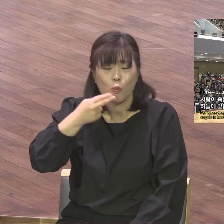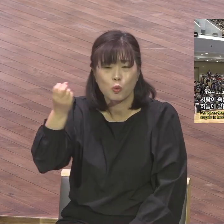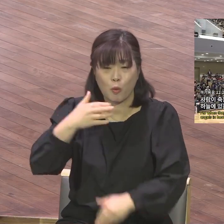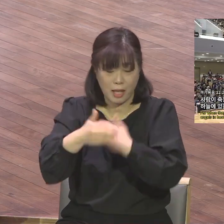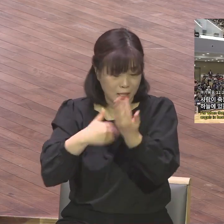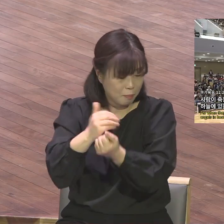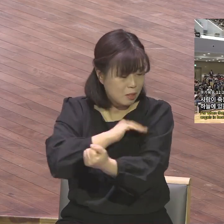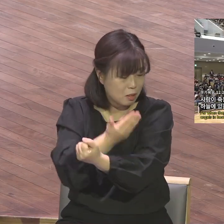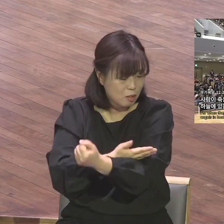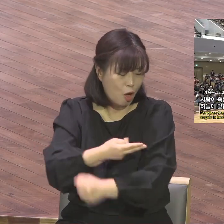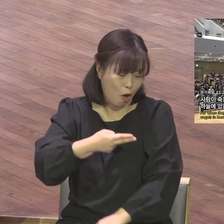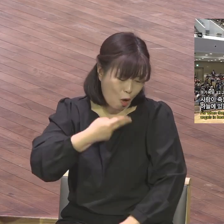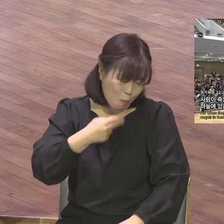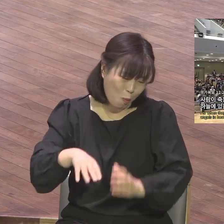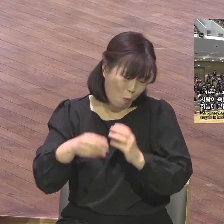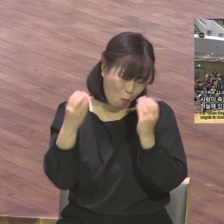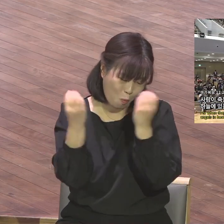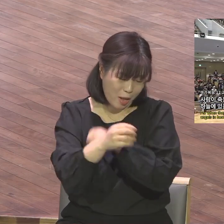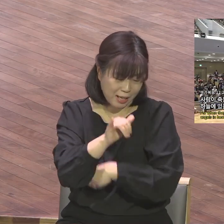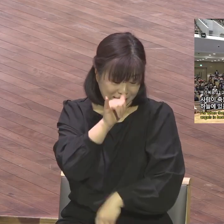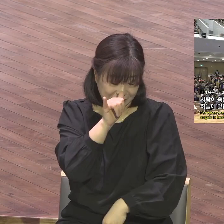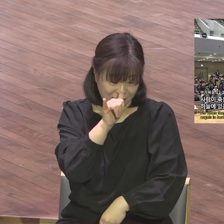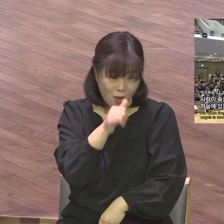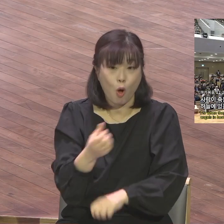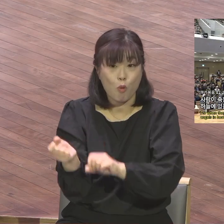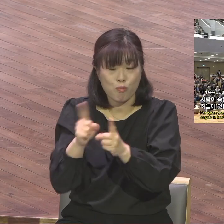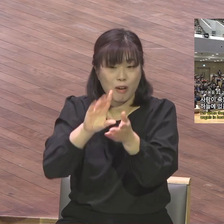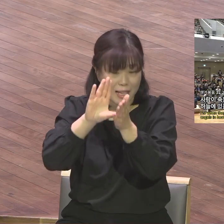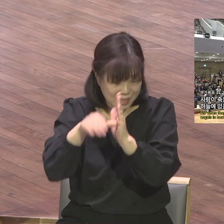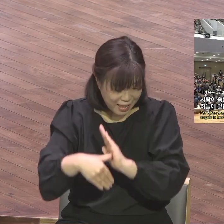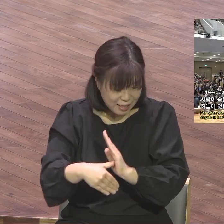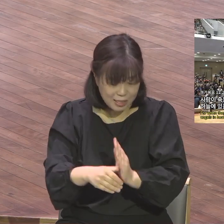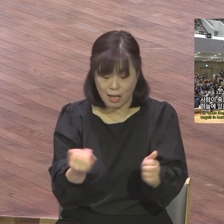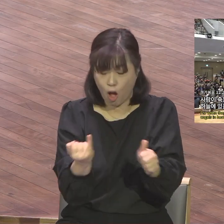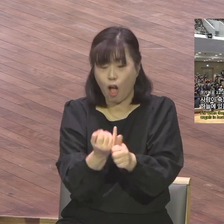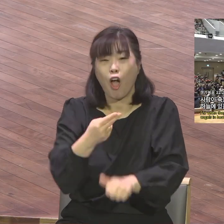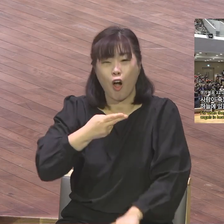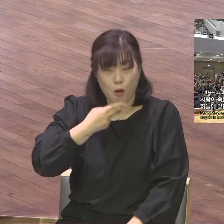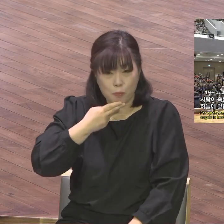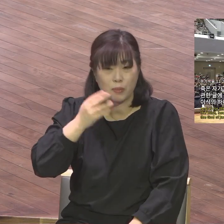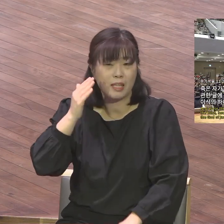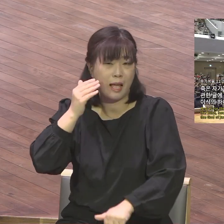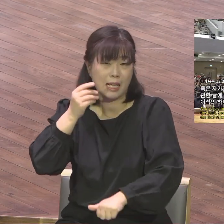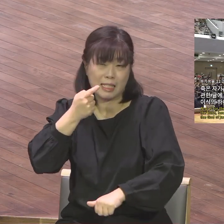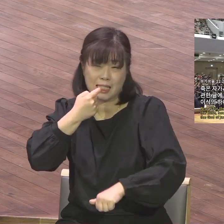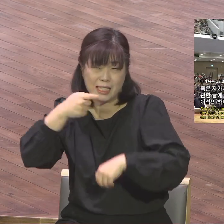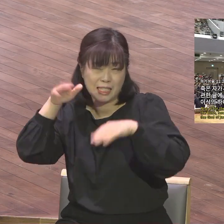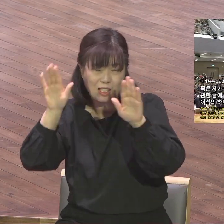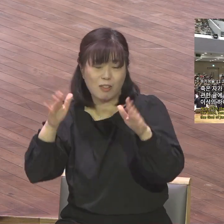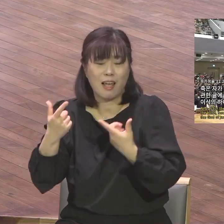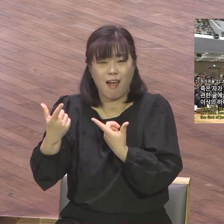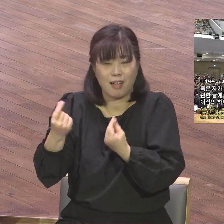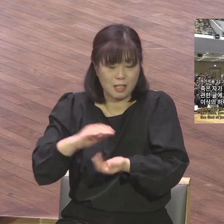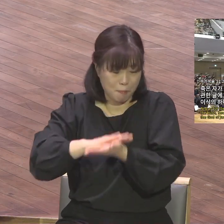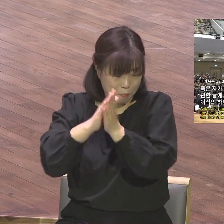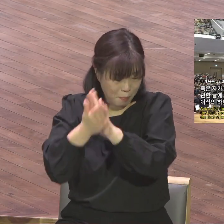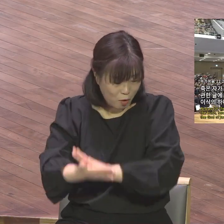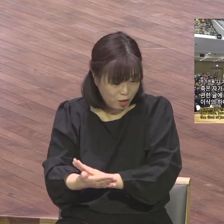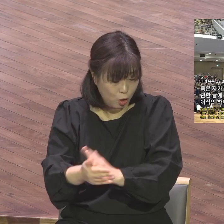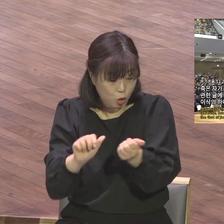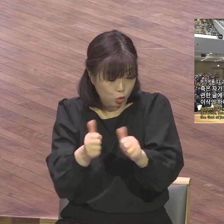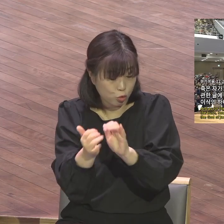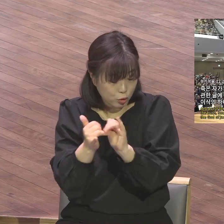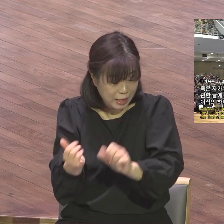가운데서 살아날 때에는 장가도 아니가고 시집도 아니가고 하늘에 있는 천사들과 같으니라. 죽은 자가 살아난다는 것을